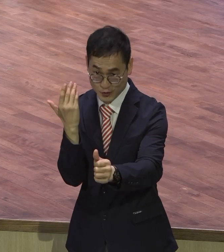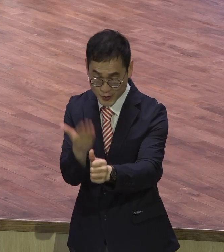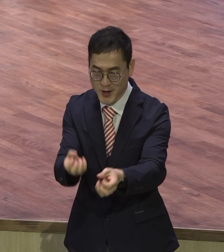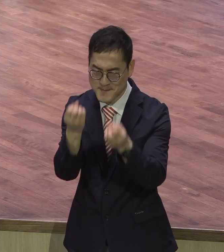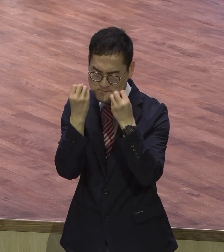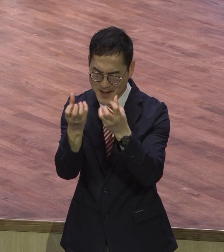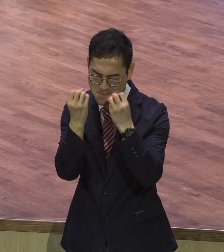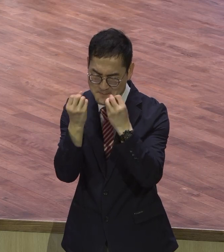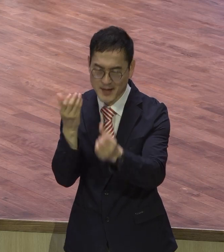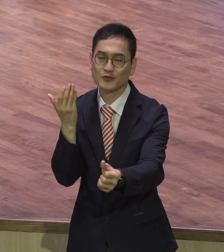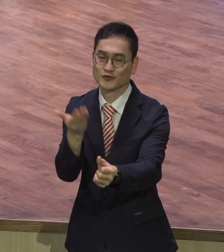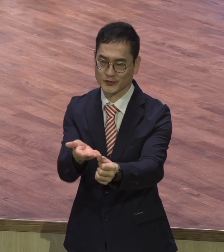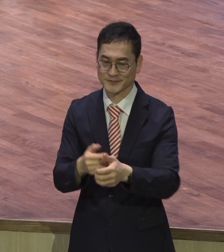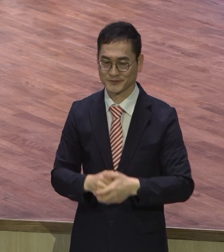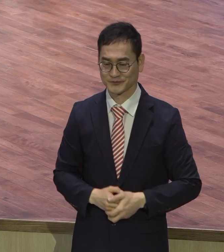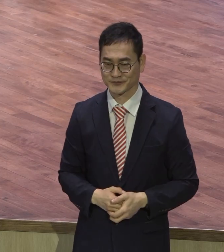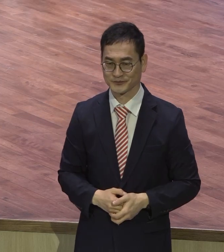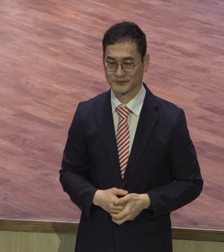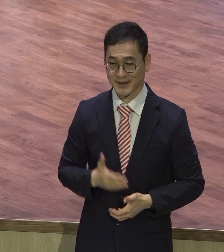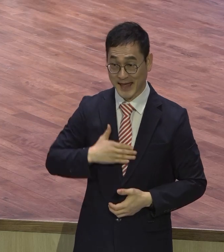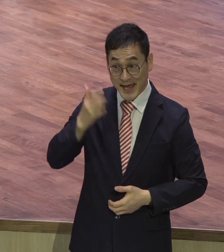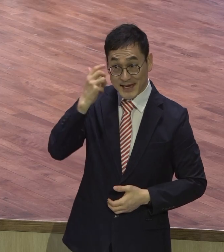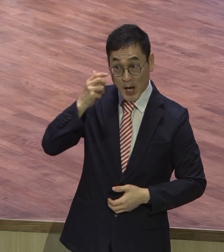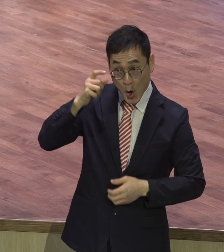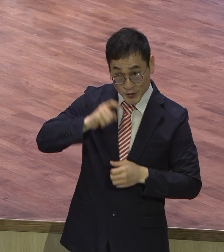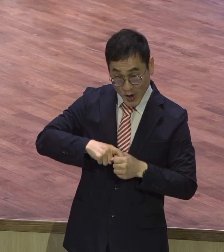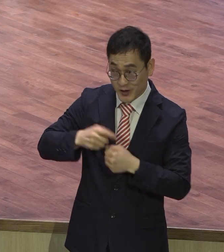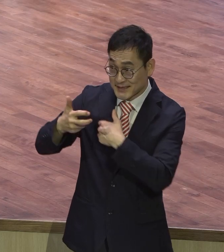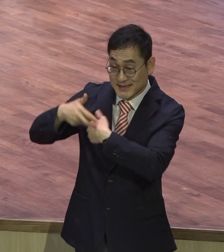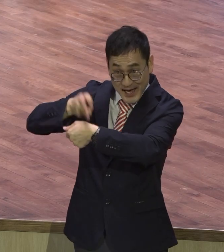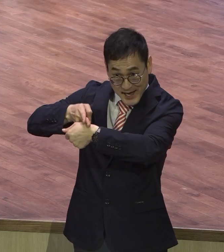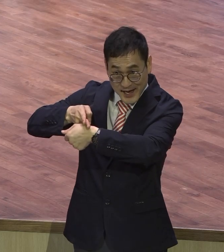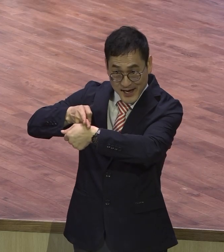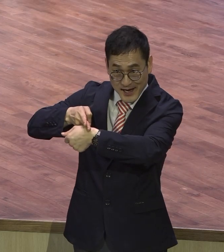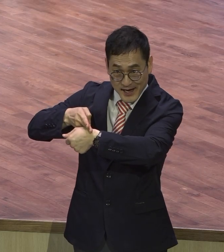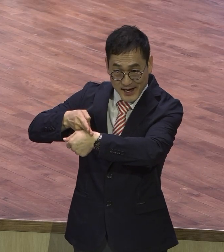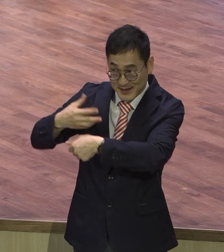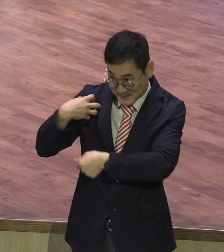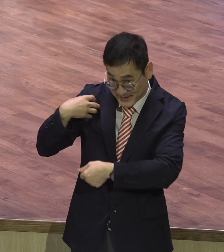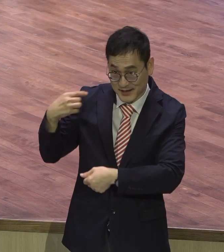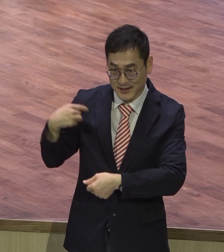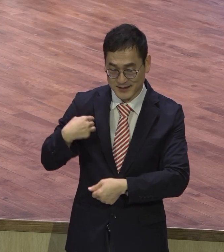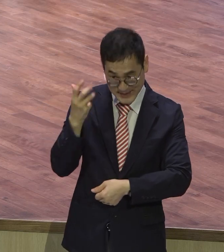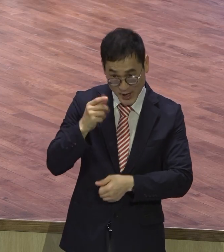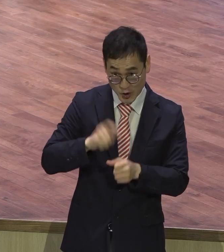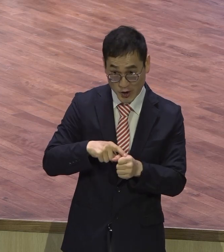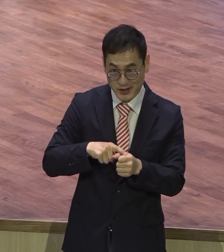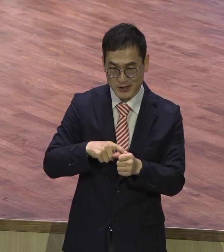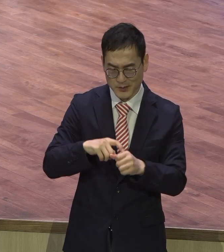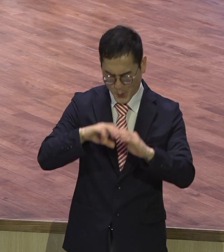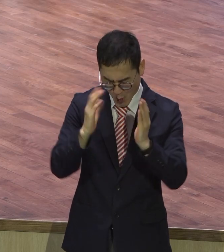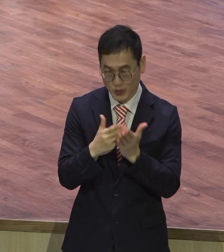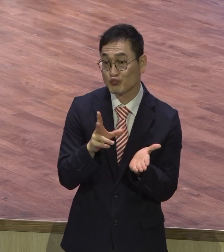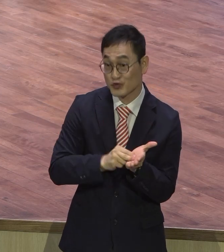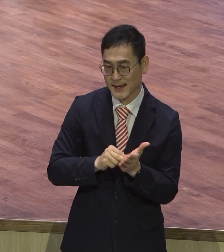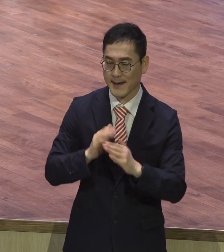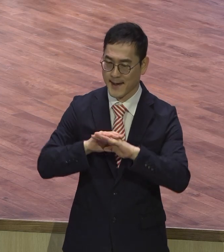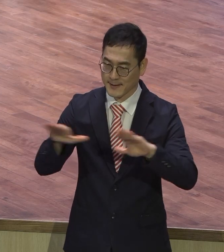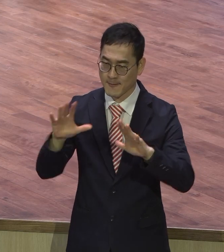분이시다. 내 영혼의 의사가 되어서 내 인생의 모든 문제를 완벽하게 해결해 주신다는